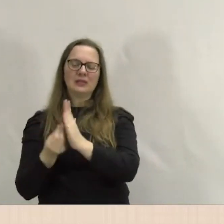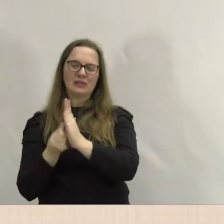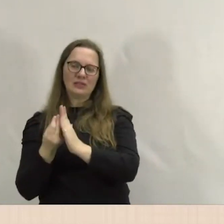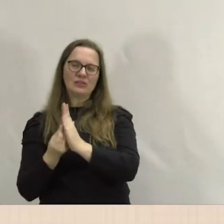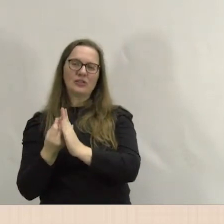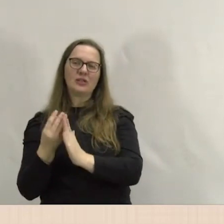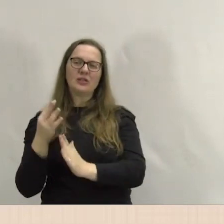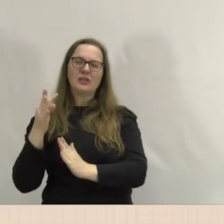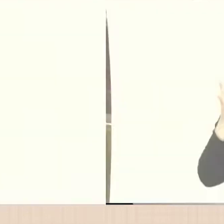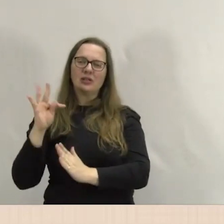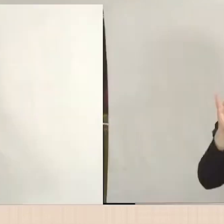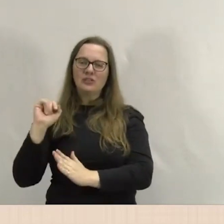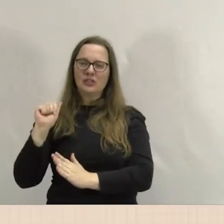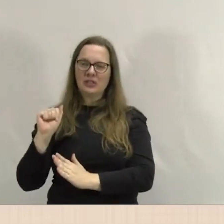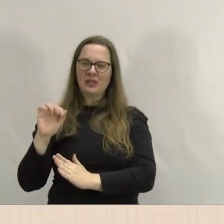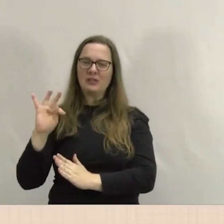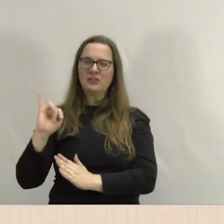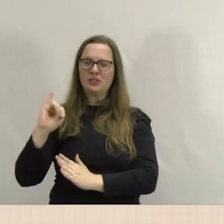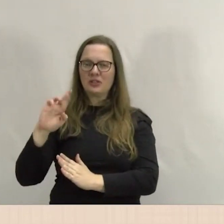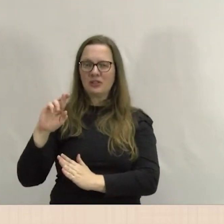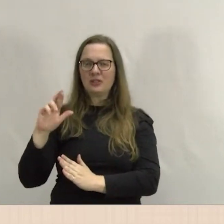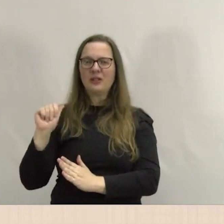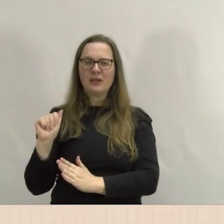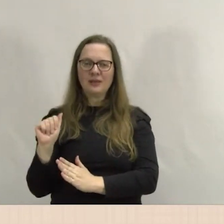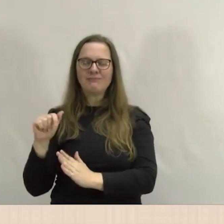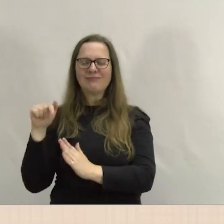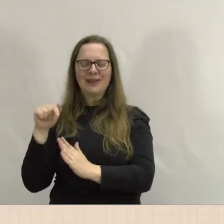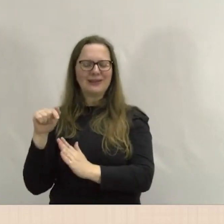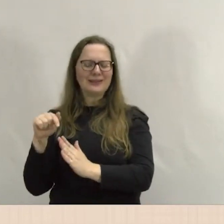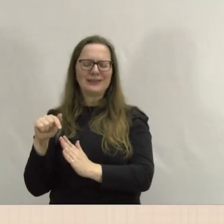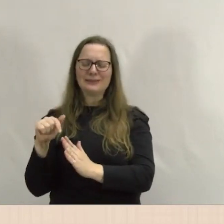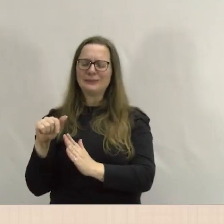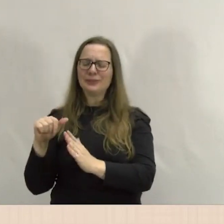piores aberrações surgiram no meio